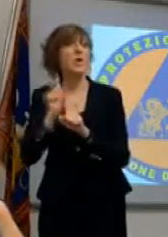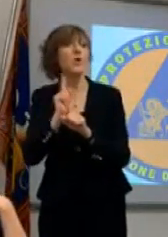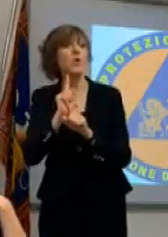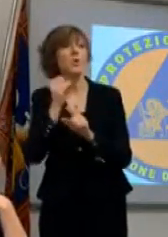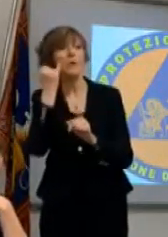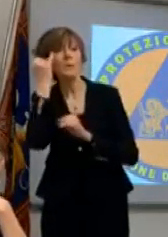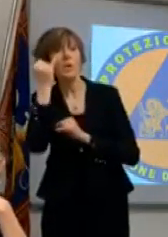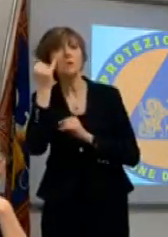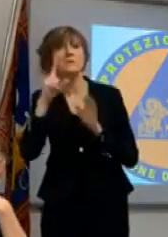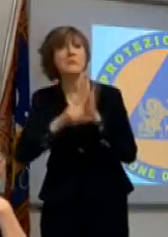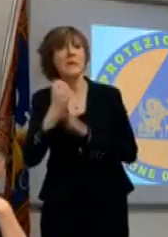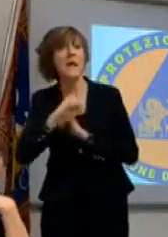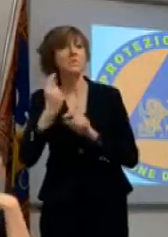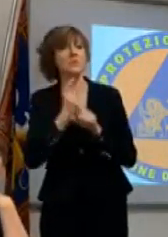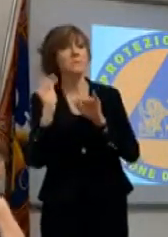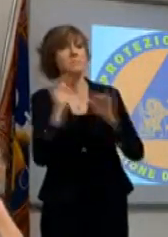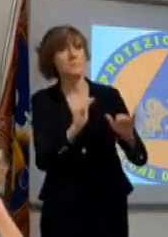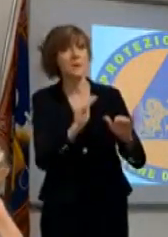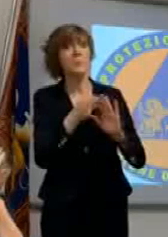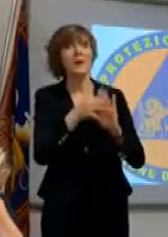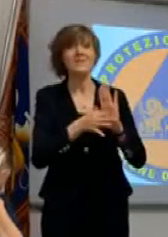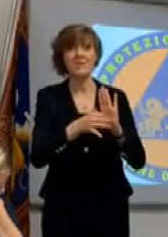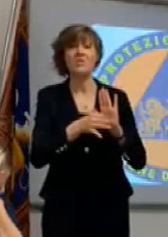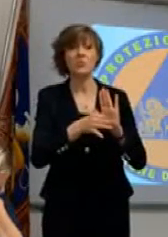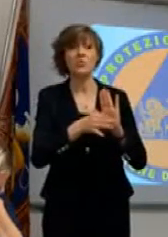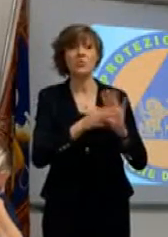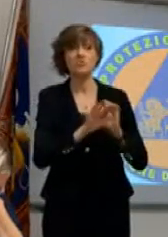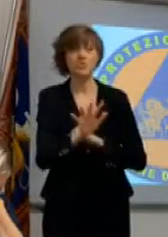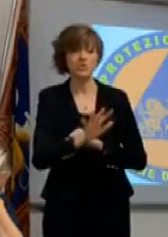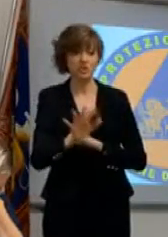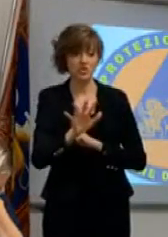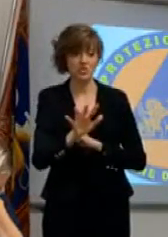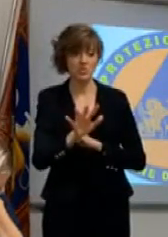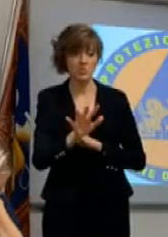eventuali ipotesi di reato, ai sensi dell'articolo 55 e